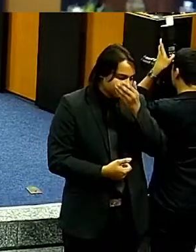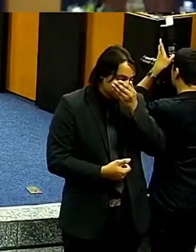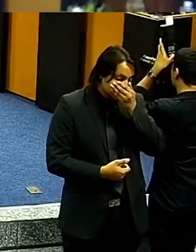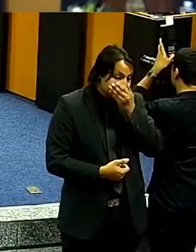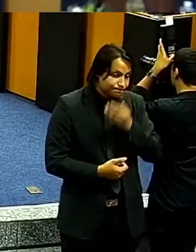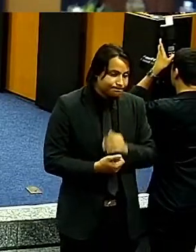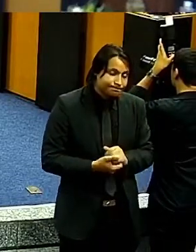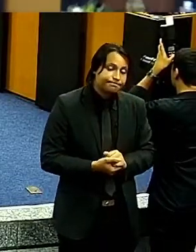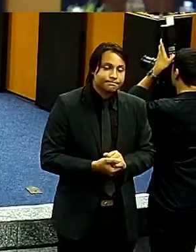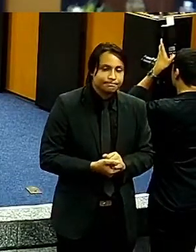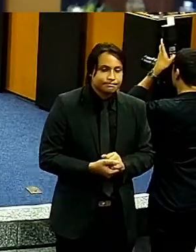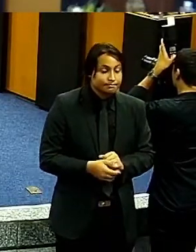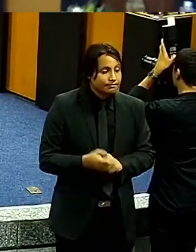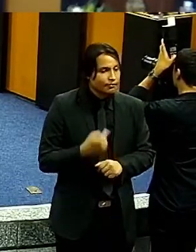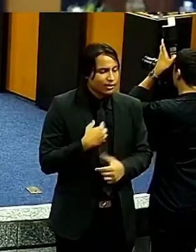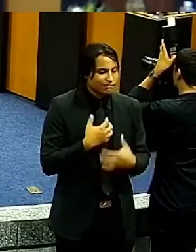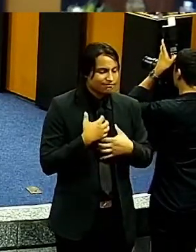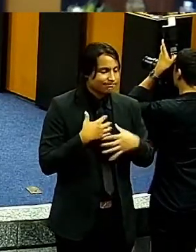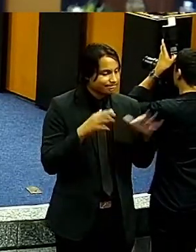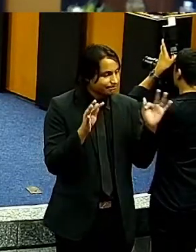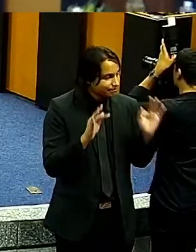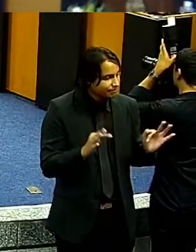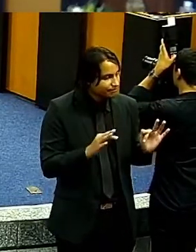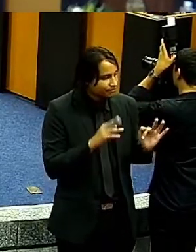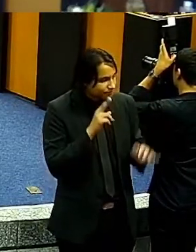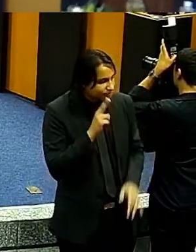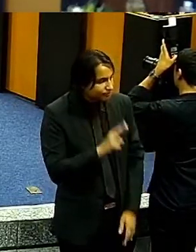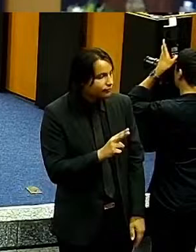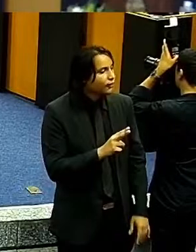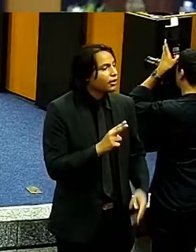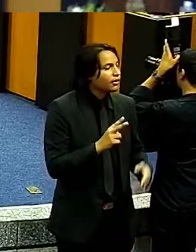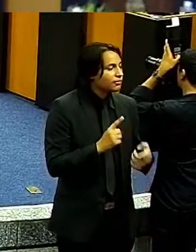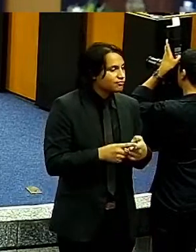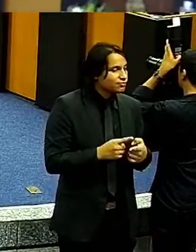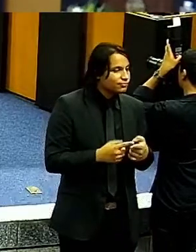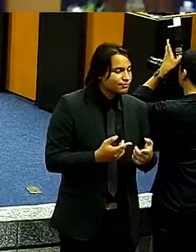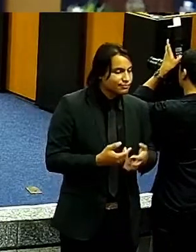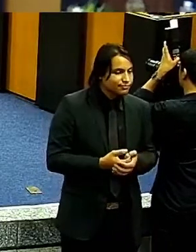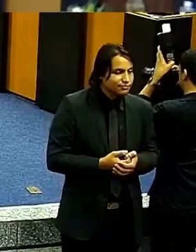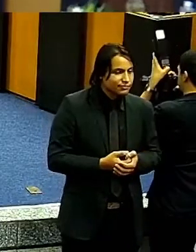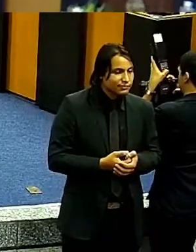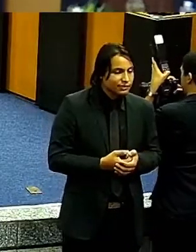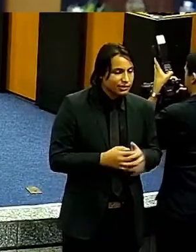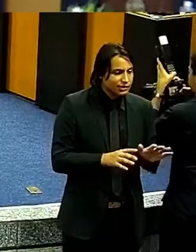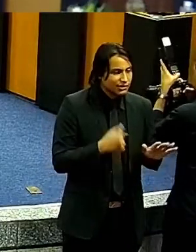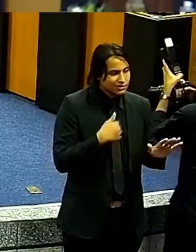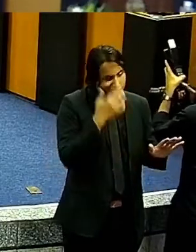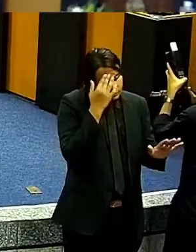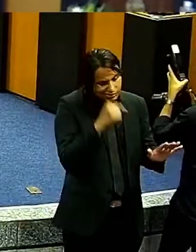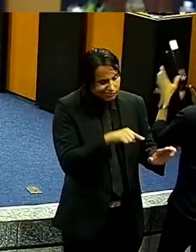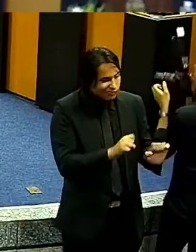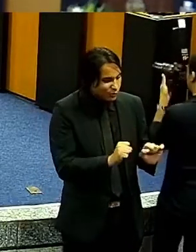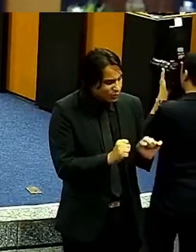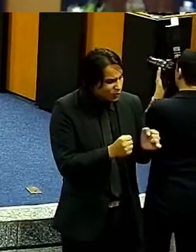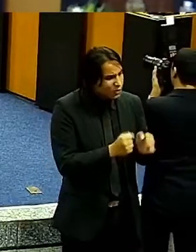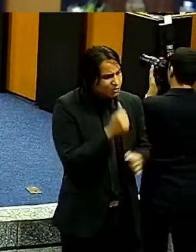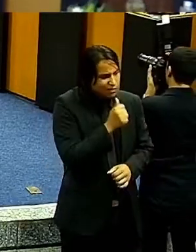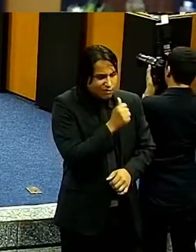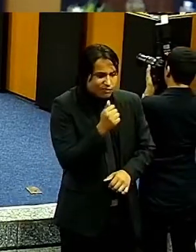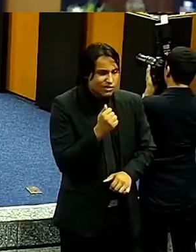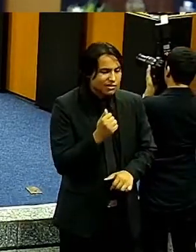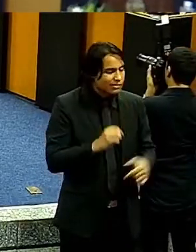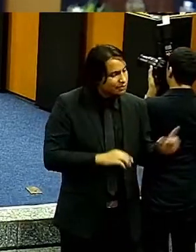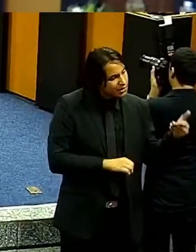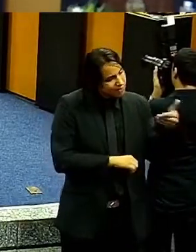eh fico feliz por sua presença Porque se o sacrifício que você está fazendo para aqui se